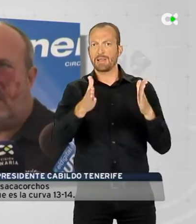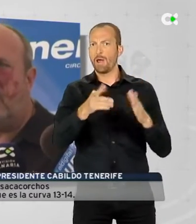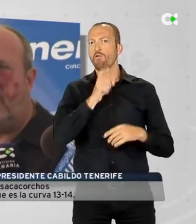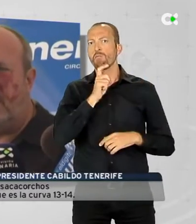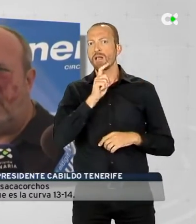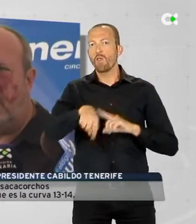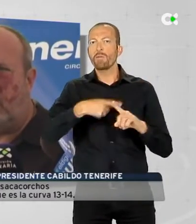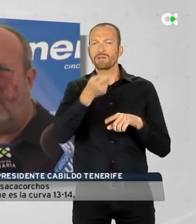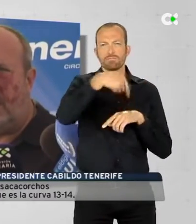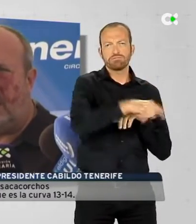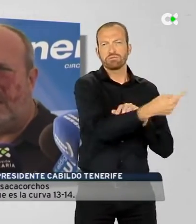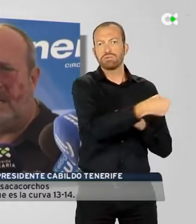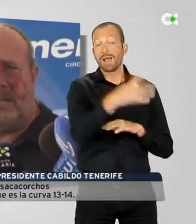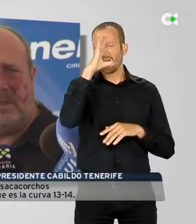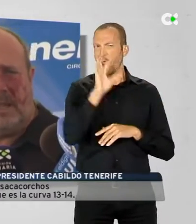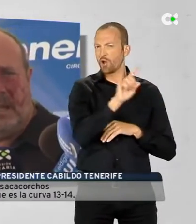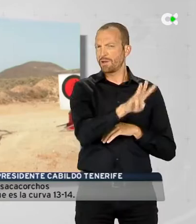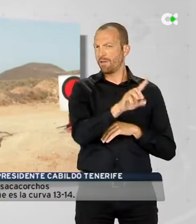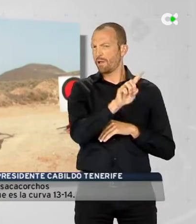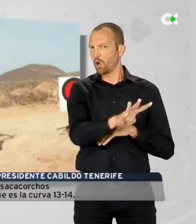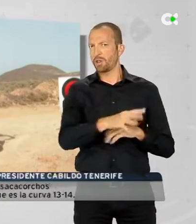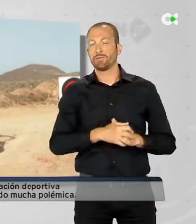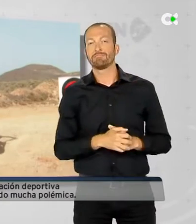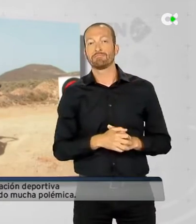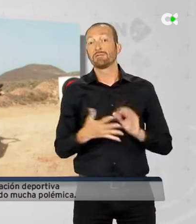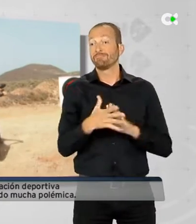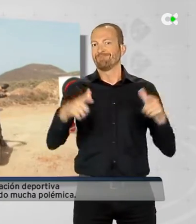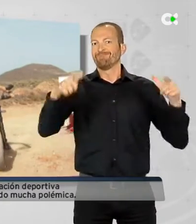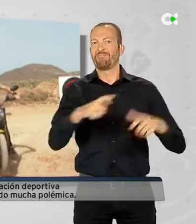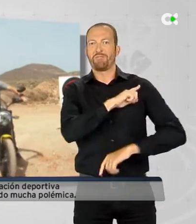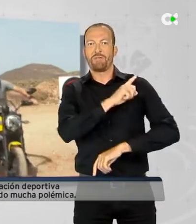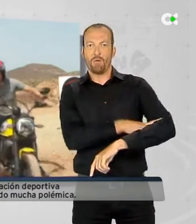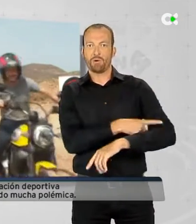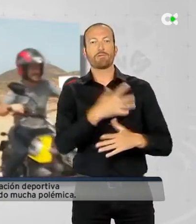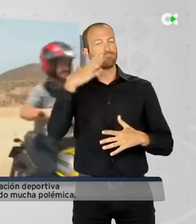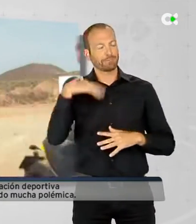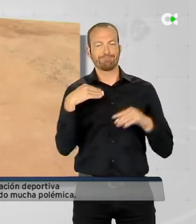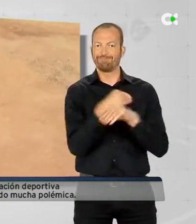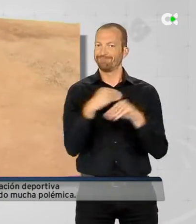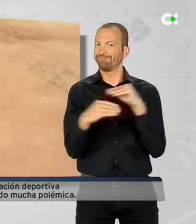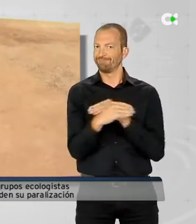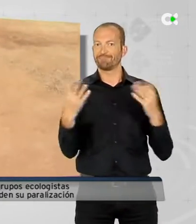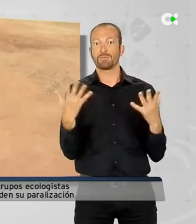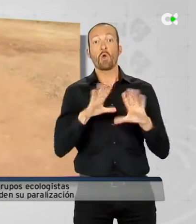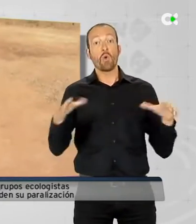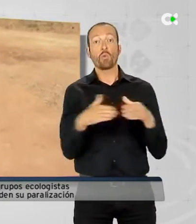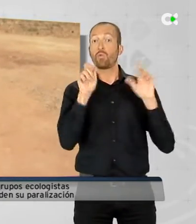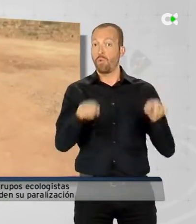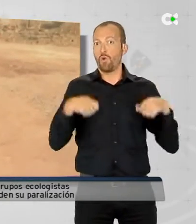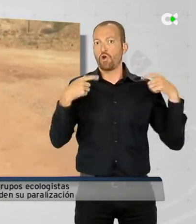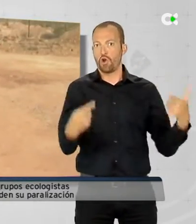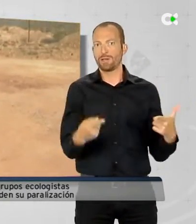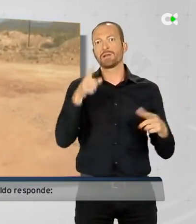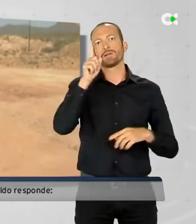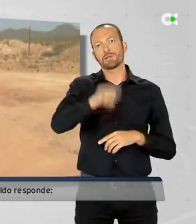medio sacacorcho al final, creo que es la curva 13 y 14. Una instalación deportiva que ha generado mucha polémica. Numerosos grupos ecologistas